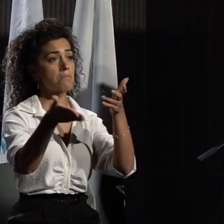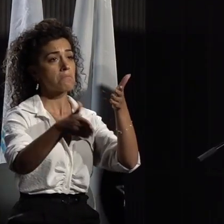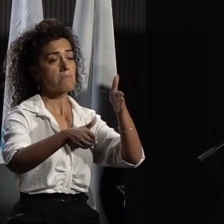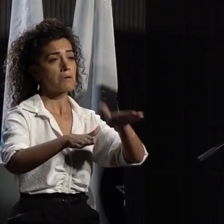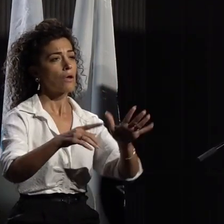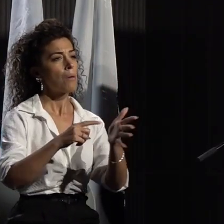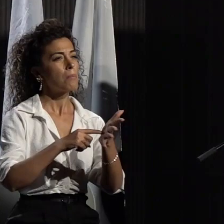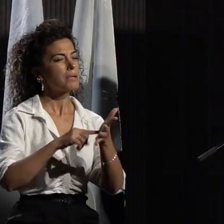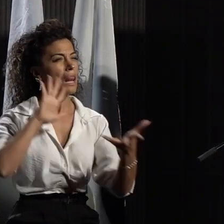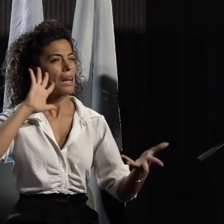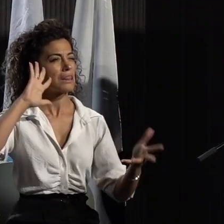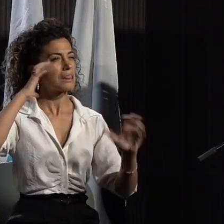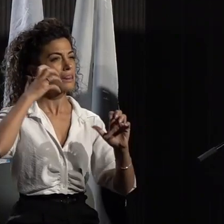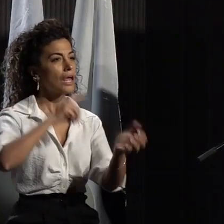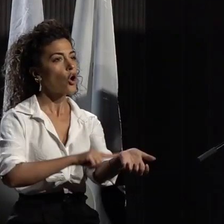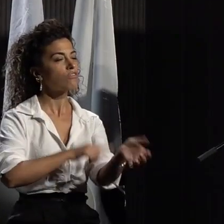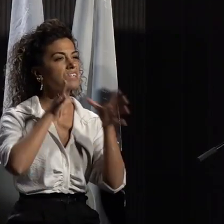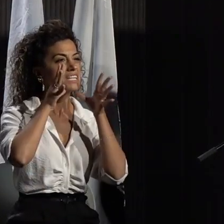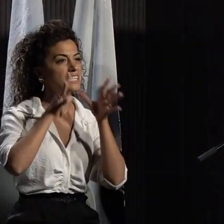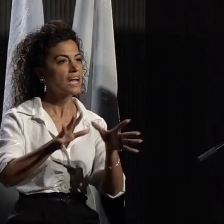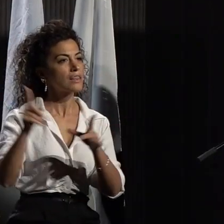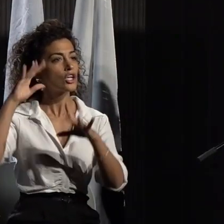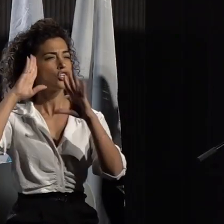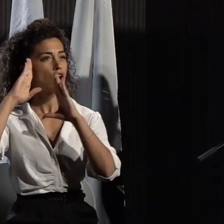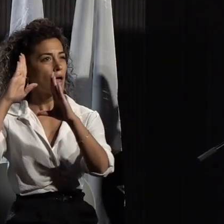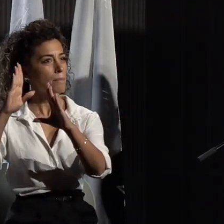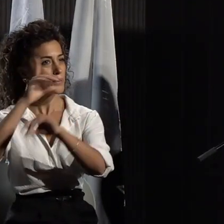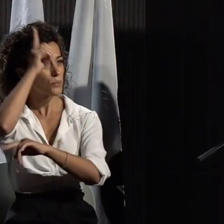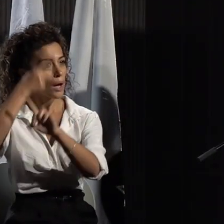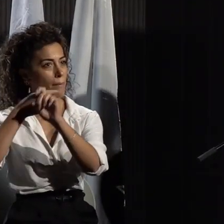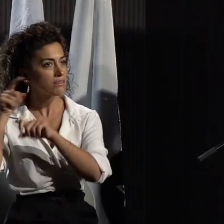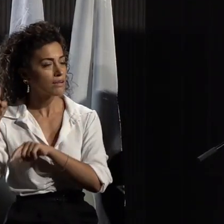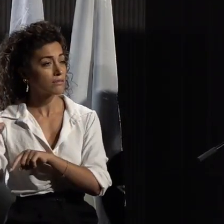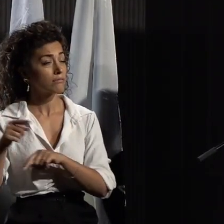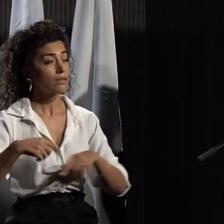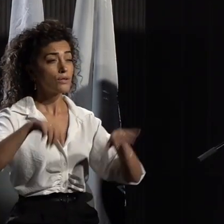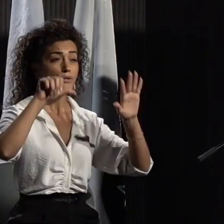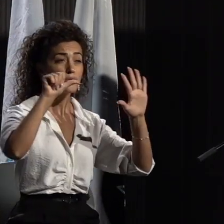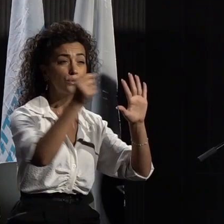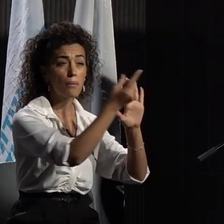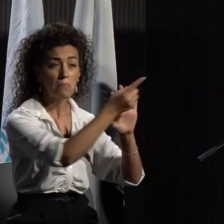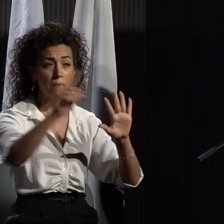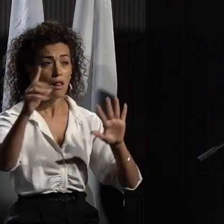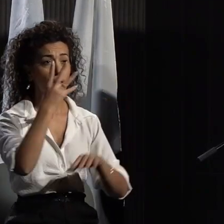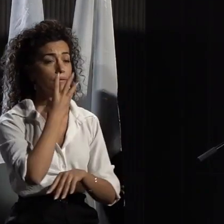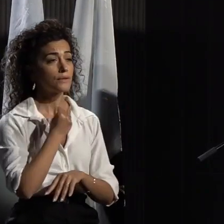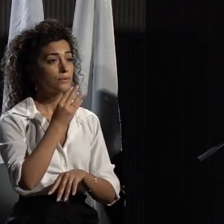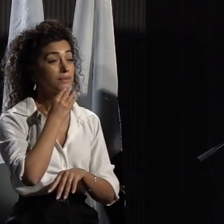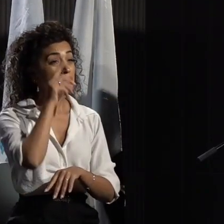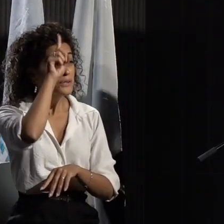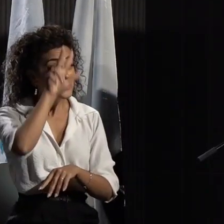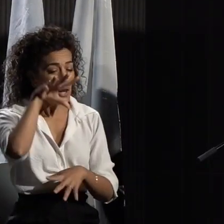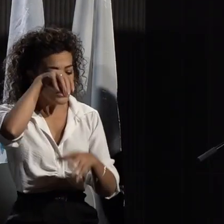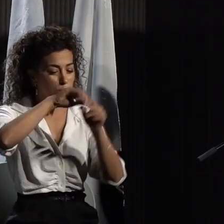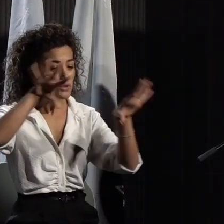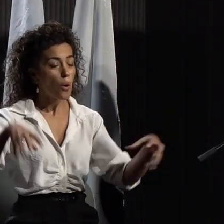מחיר הטירוף הגזעני תוקפני של גרמניה הנאצית שישה מיליון יהודים שליש מבני